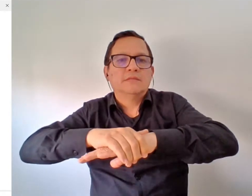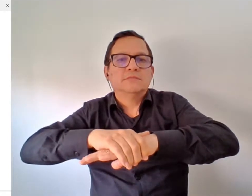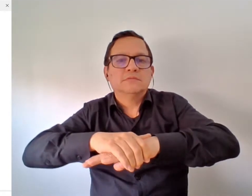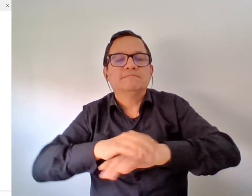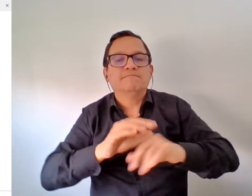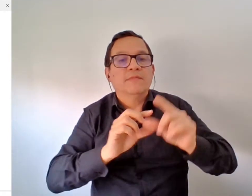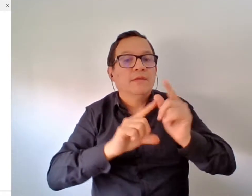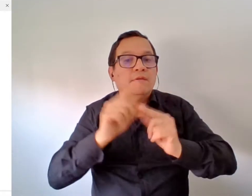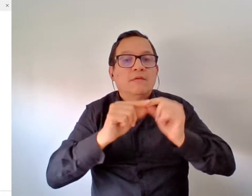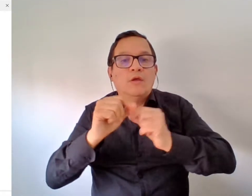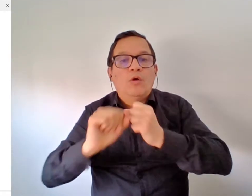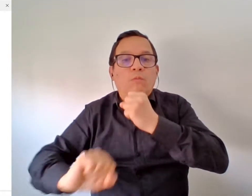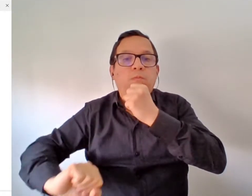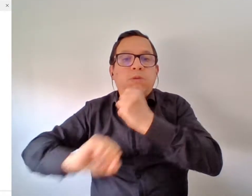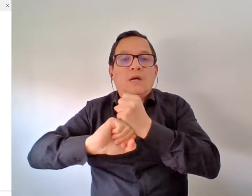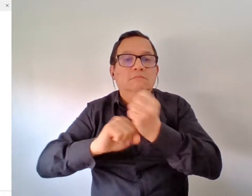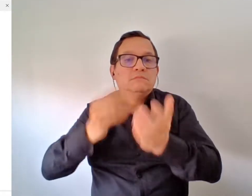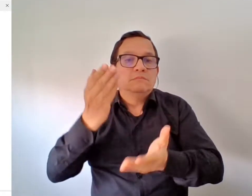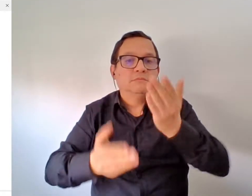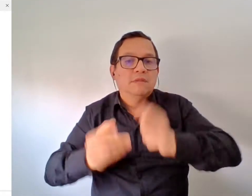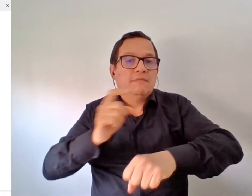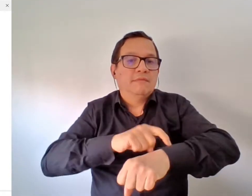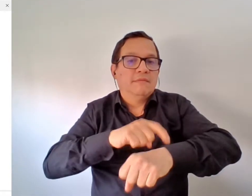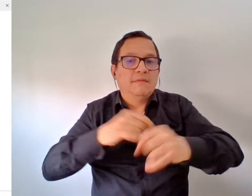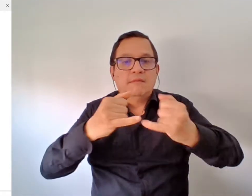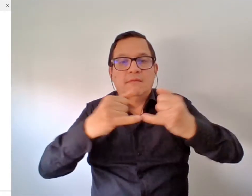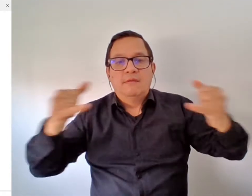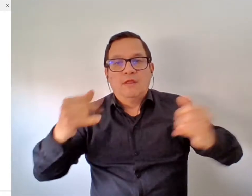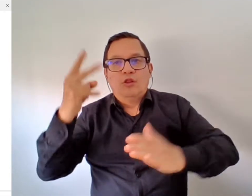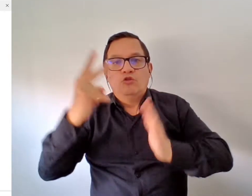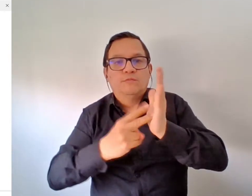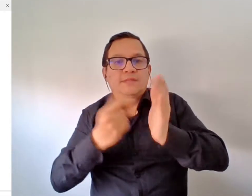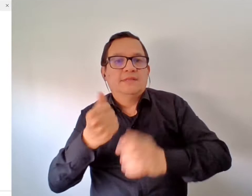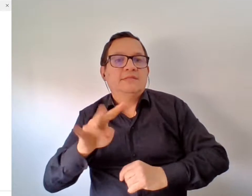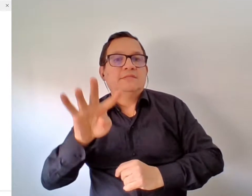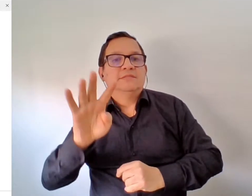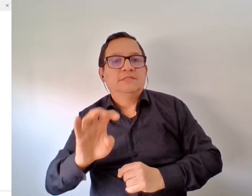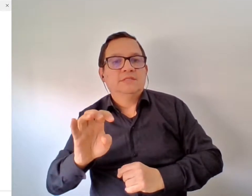Asterisco soporte según Timeline, 2019.